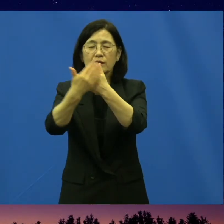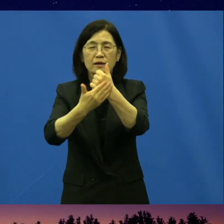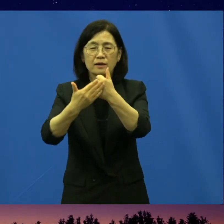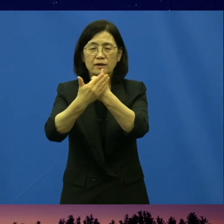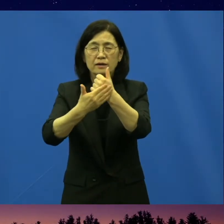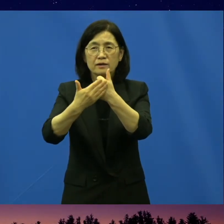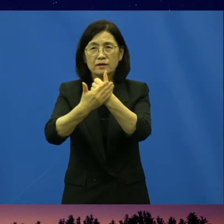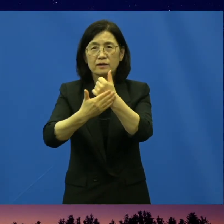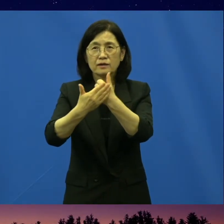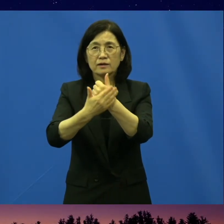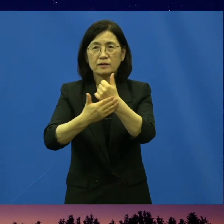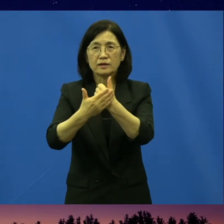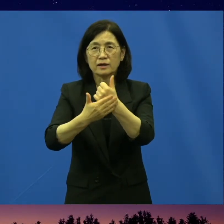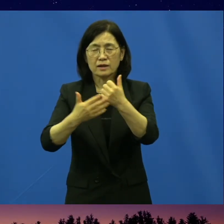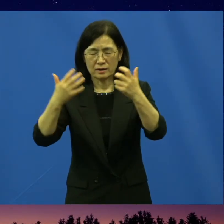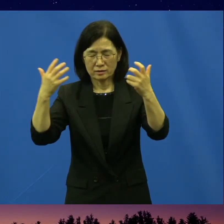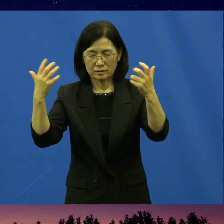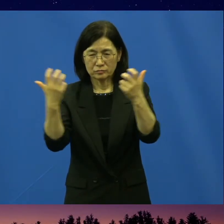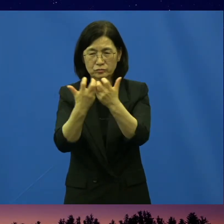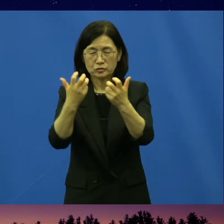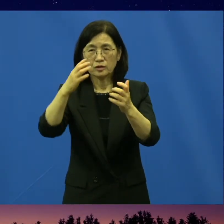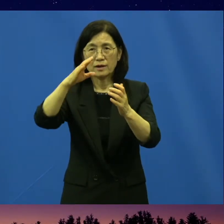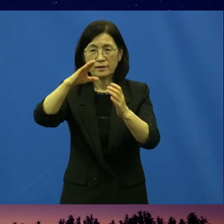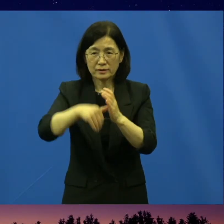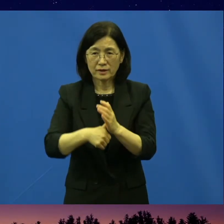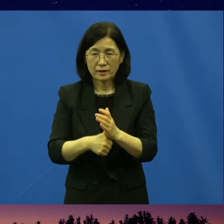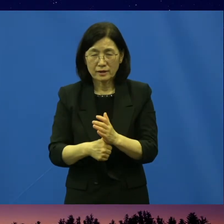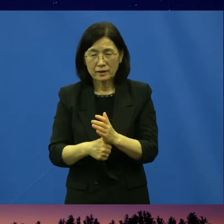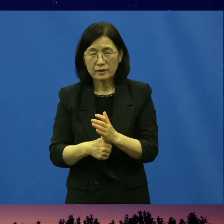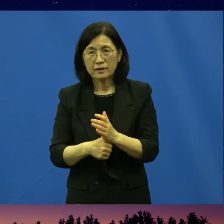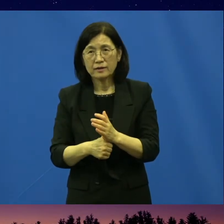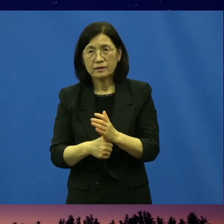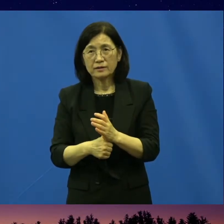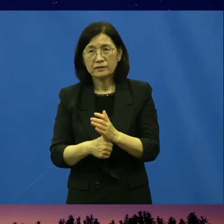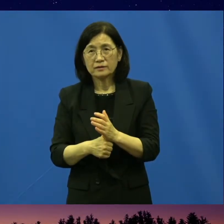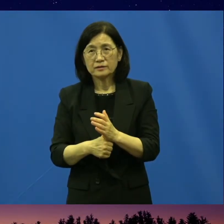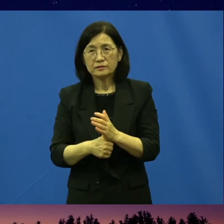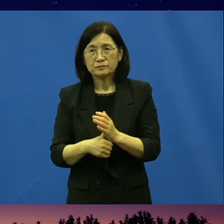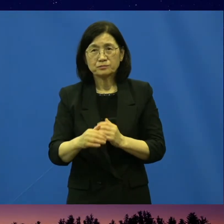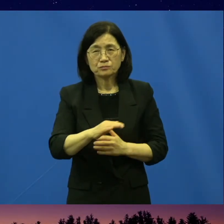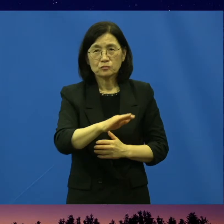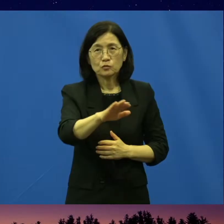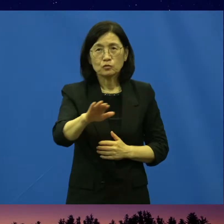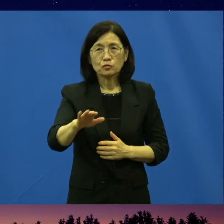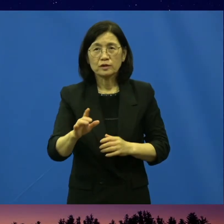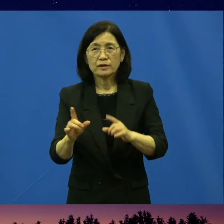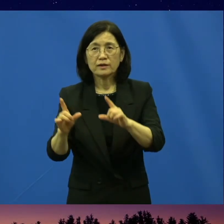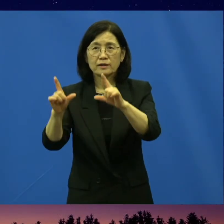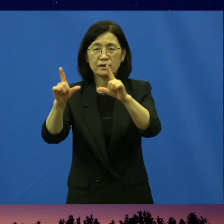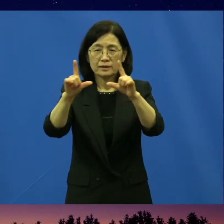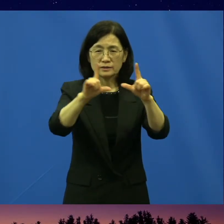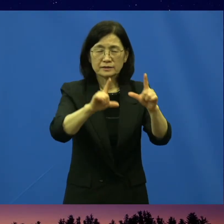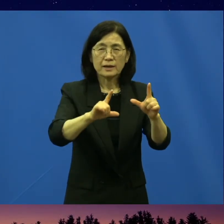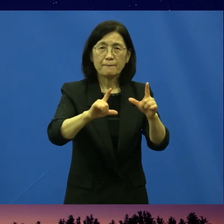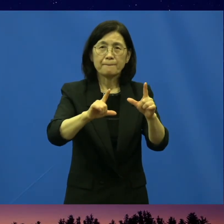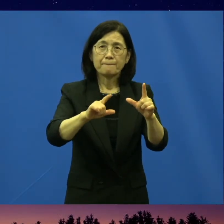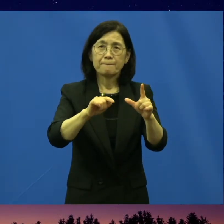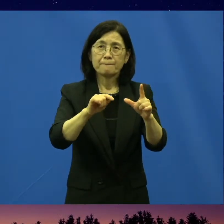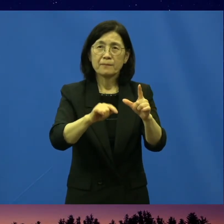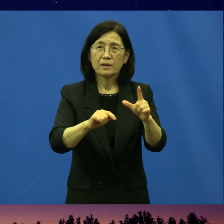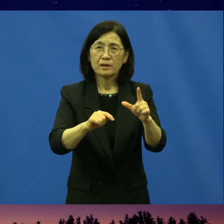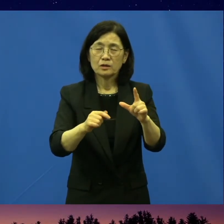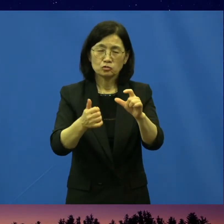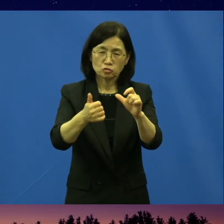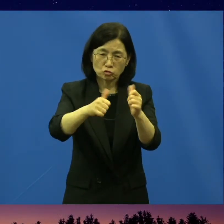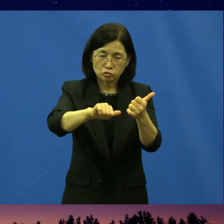때 우리의 일상 속에서 언제 우리가 직면하게 될 그